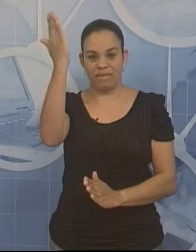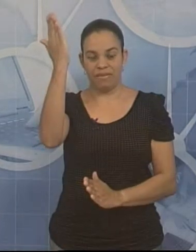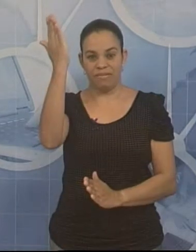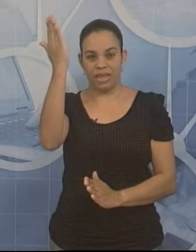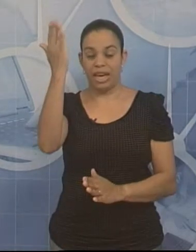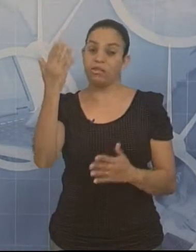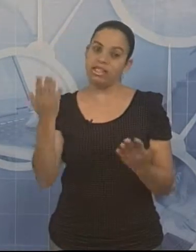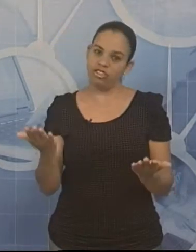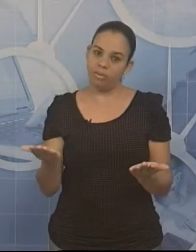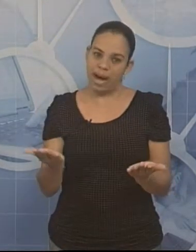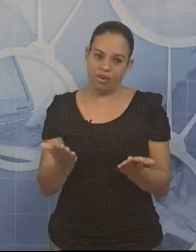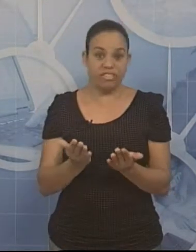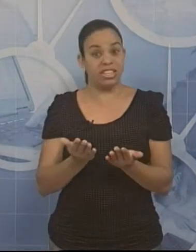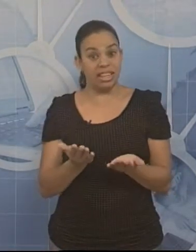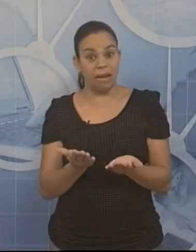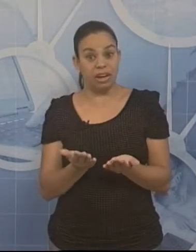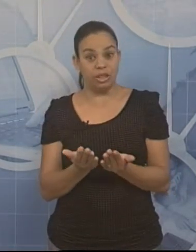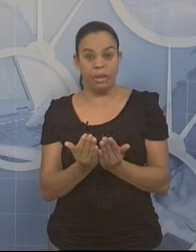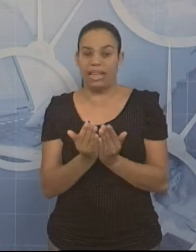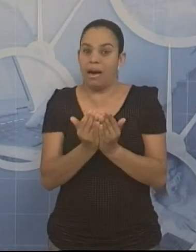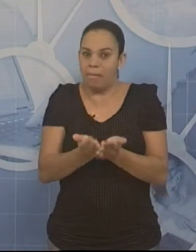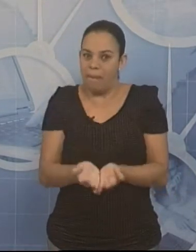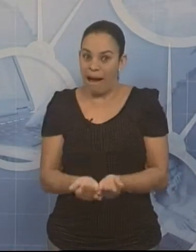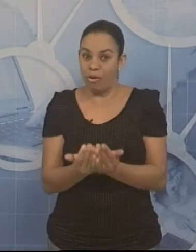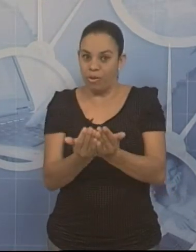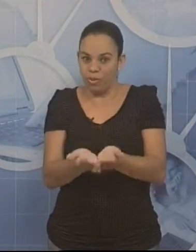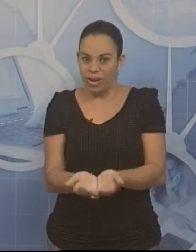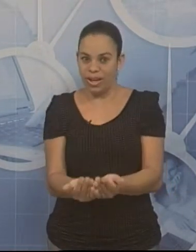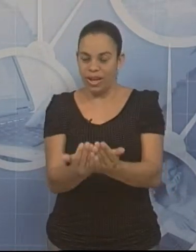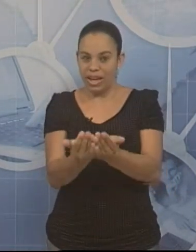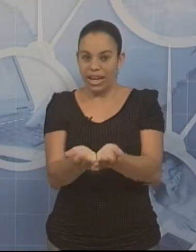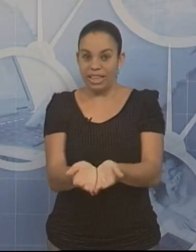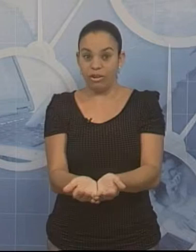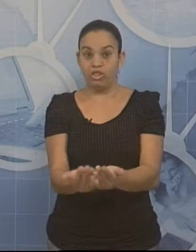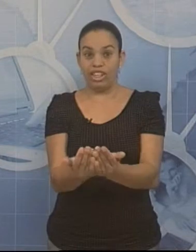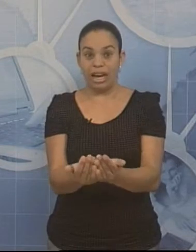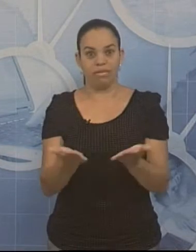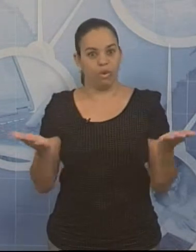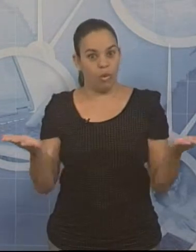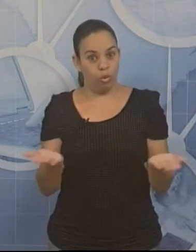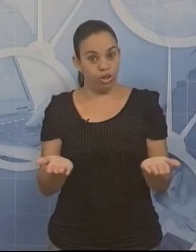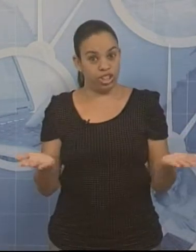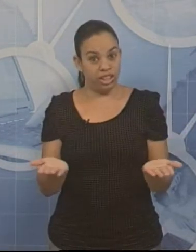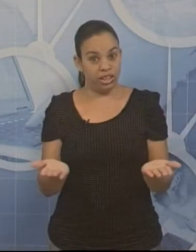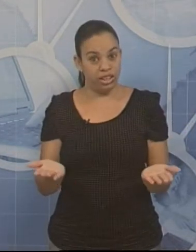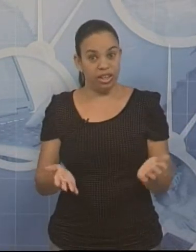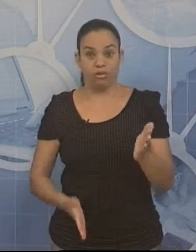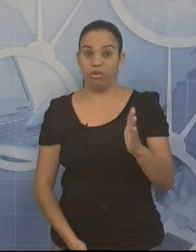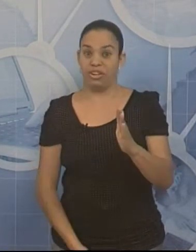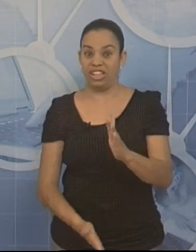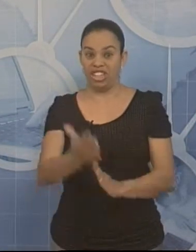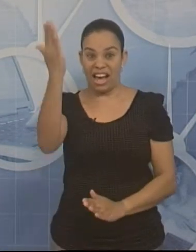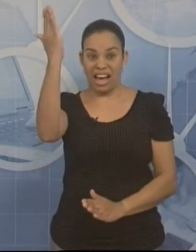e o sinal de Barro que vocês acabaram de aprender barco então eu diria hoje vou viajar